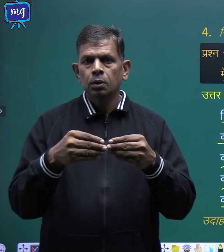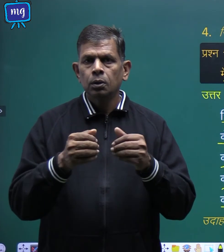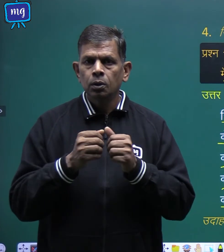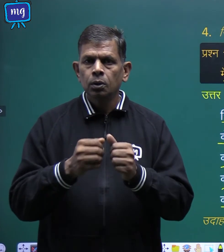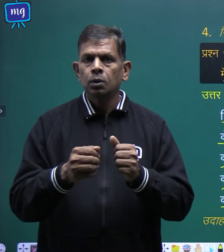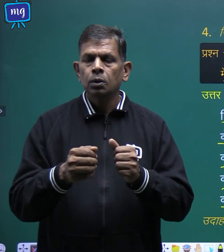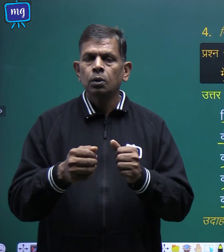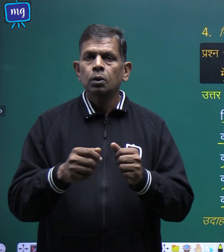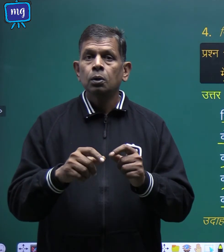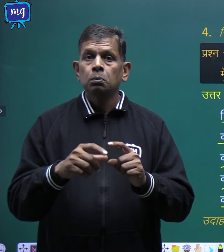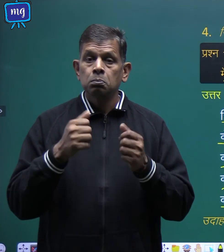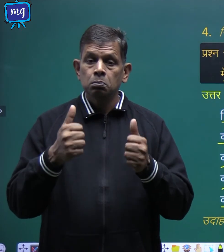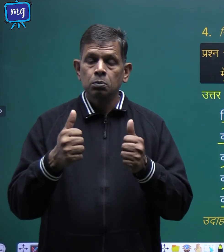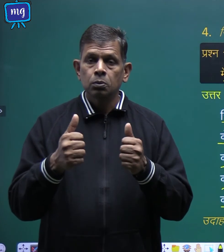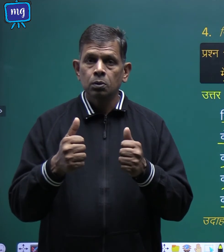सुसंगठित